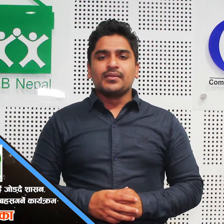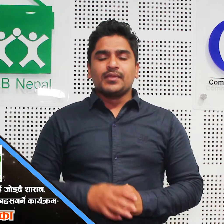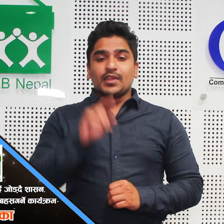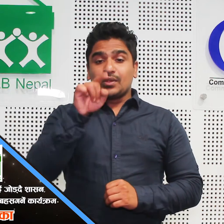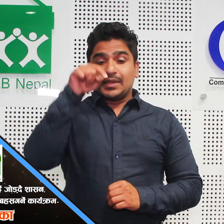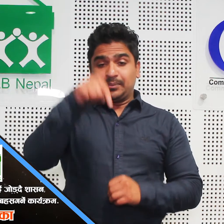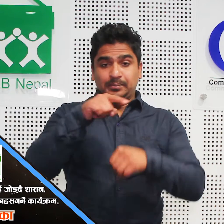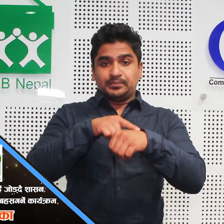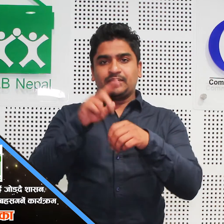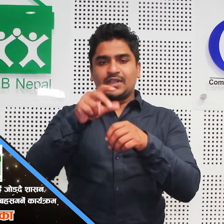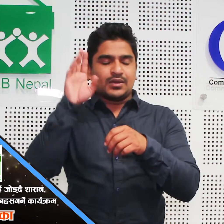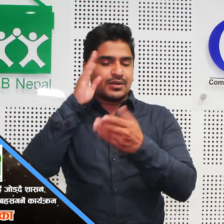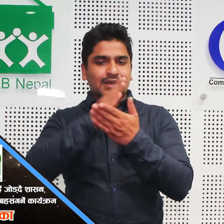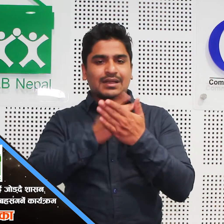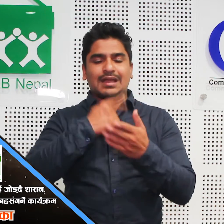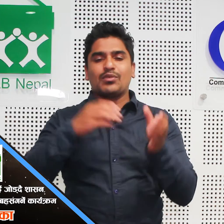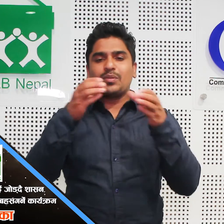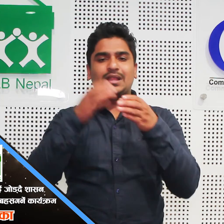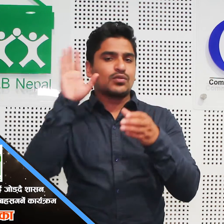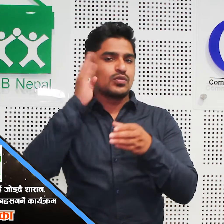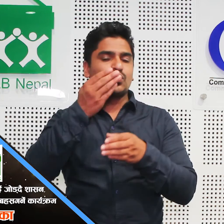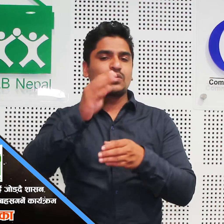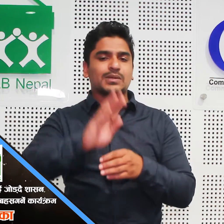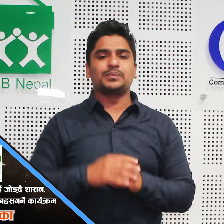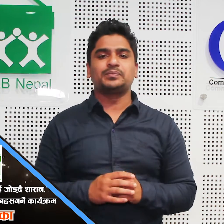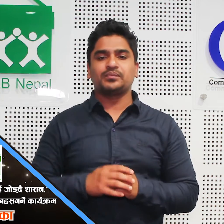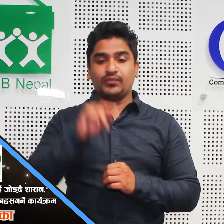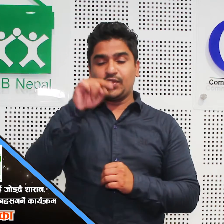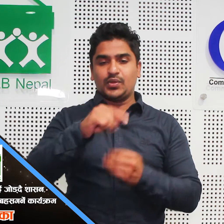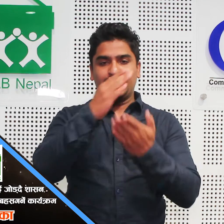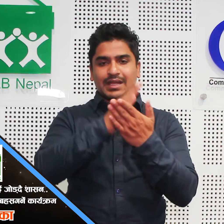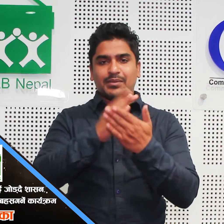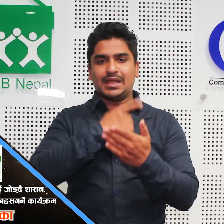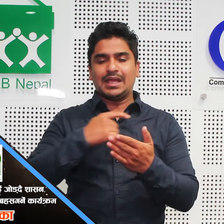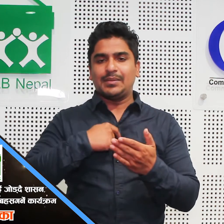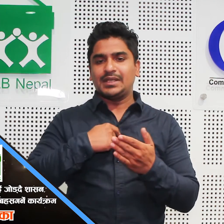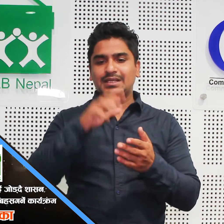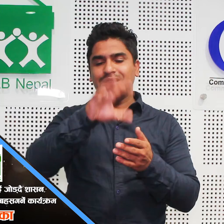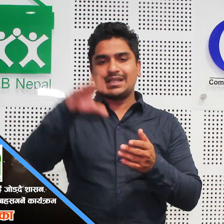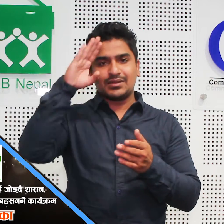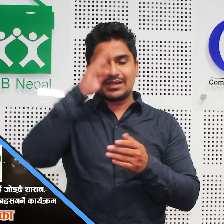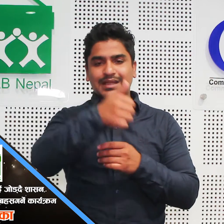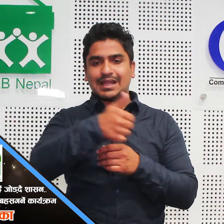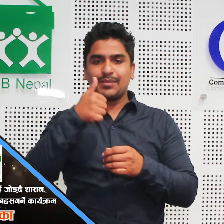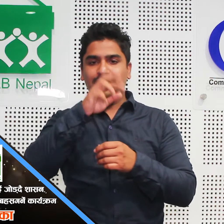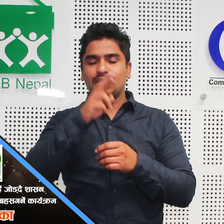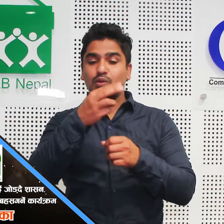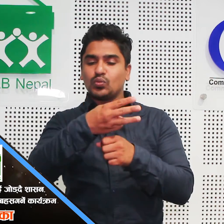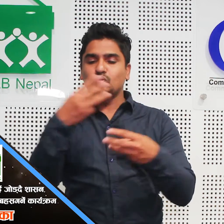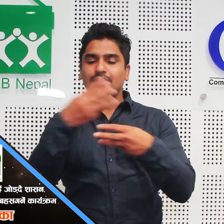तपाईँ यति बेला रेडियो कार्यक्रममा हाम्रो पालिका सुन्दै हुनुहुन्छ। यो कार्यक्रममा हामी स्थानीय सरकारका राम्रा र उदाहरणीय कामका